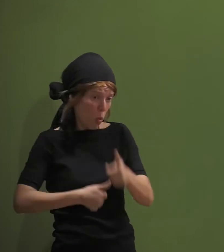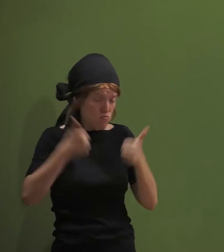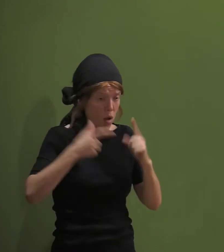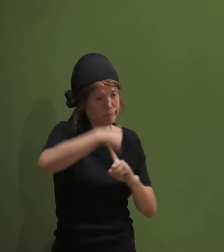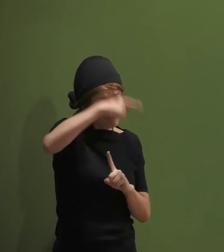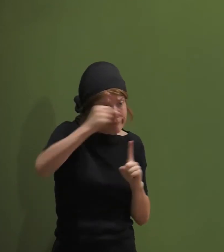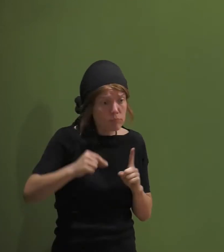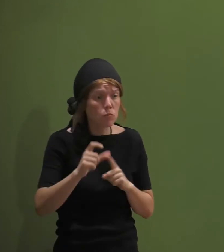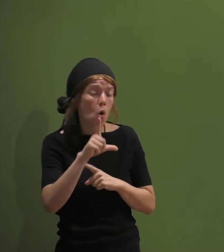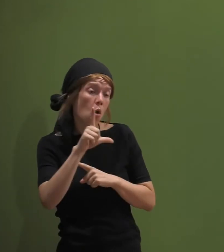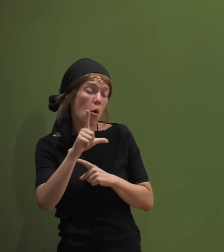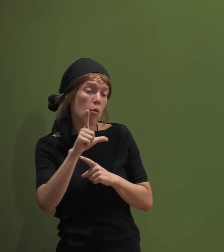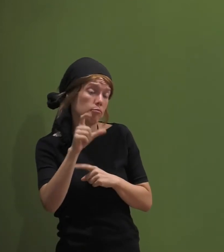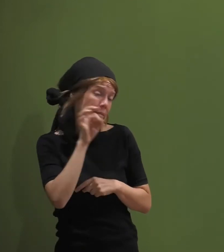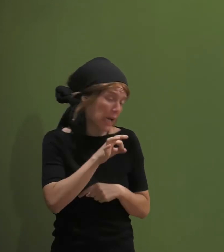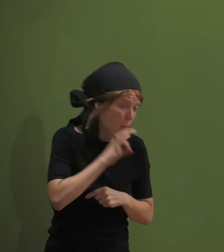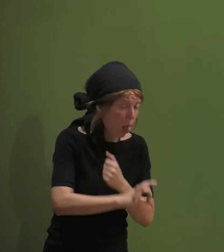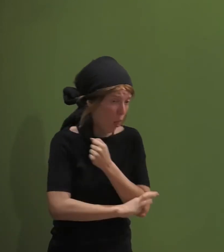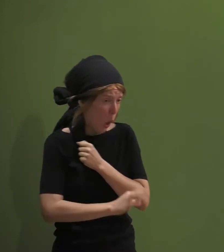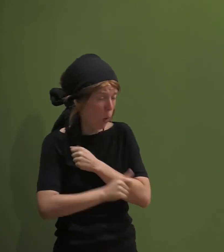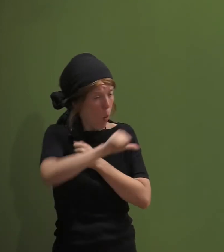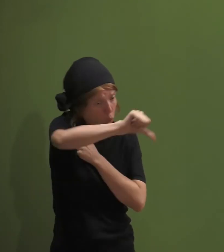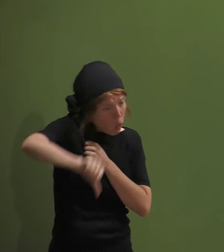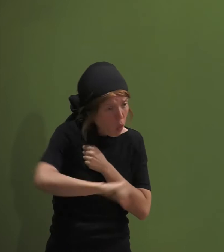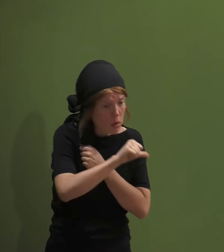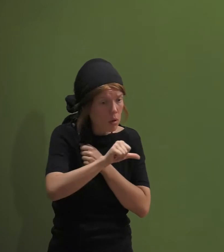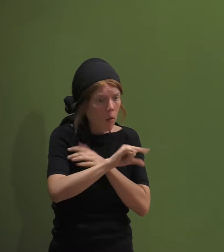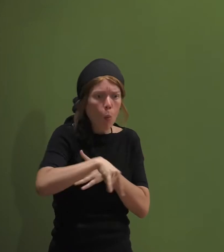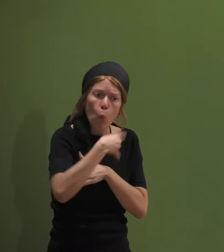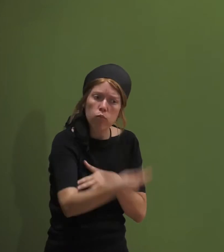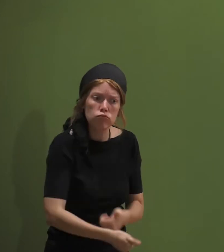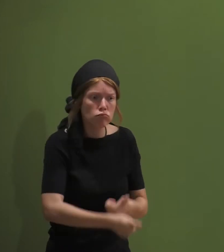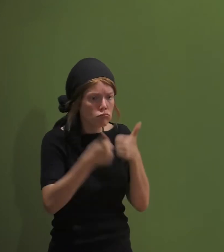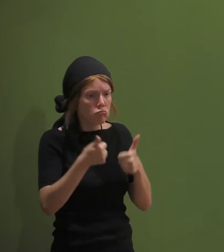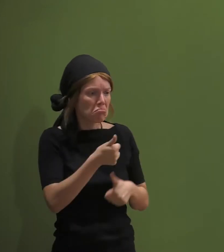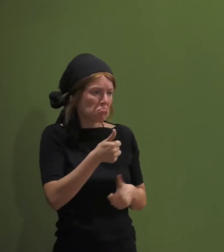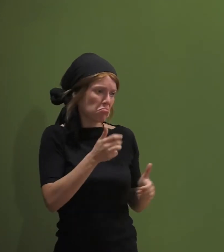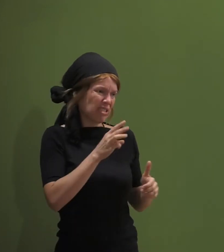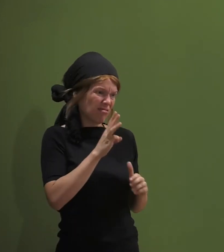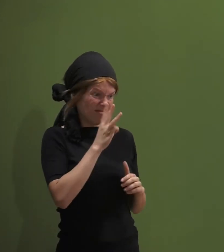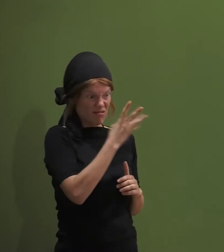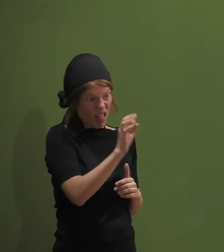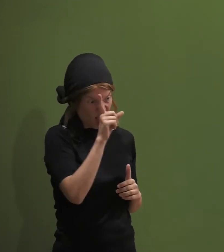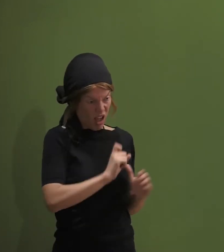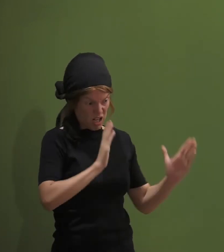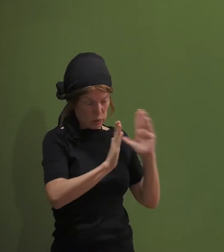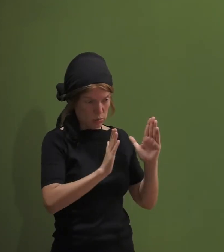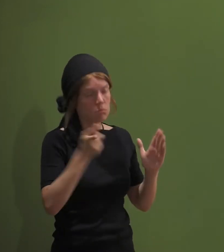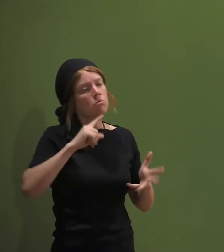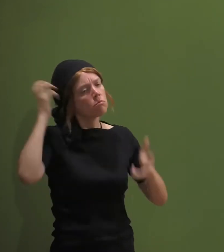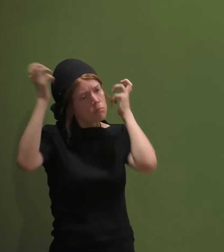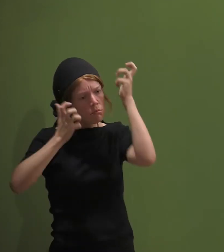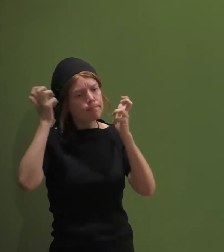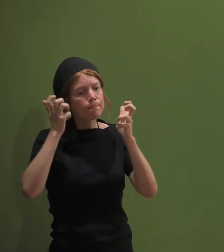cereales, leguminosas o aceite de oliva, más que duplicaron sus producciones en las primeras tres décadas del siglo pasado. La cabaña ganadera